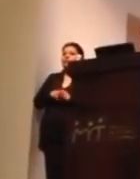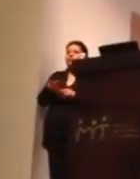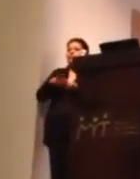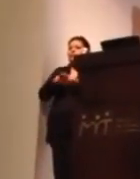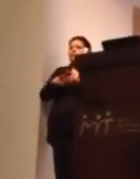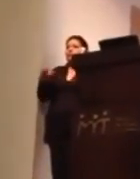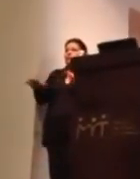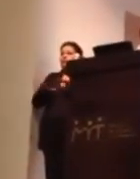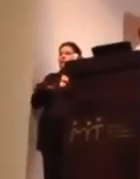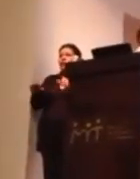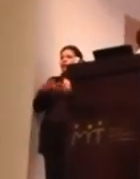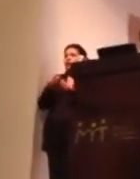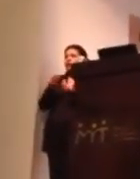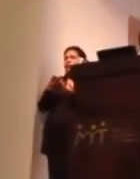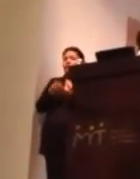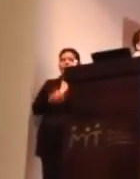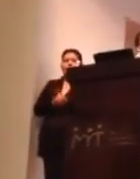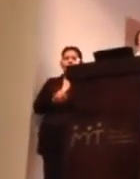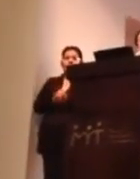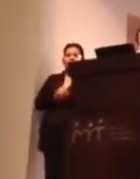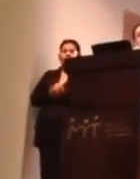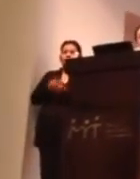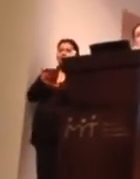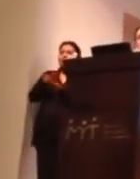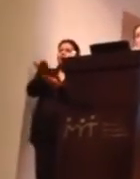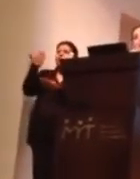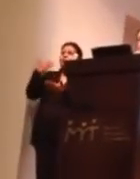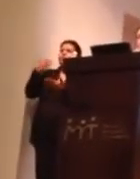que mover. Se levanta cuando debe